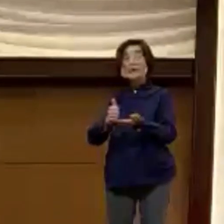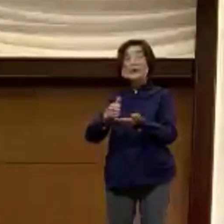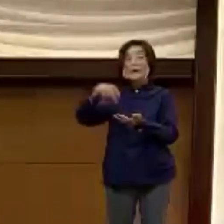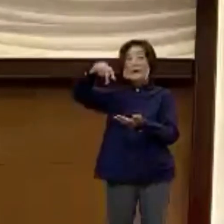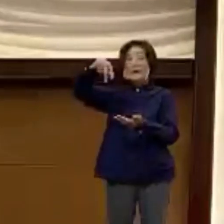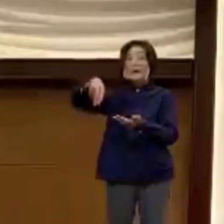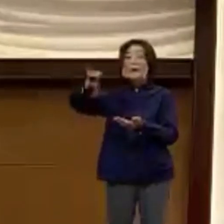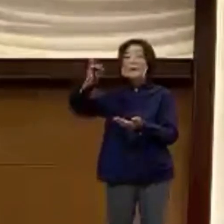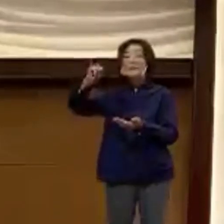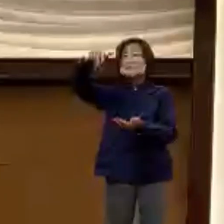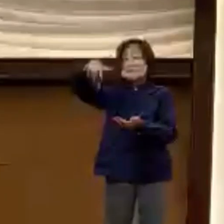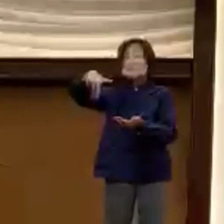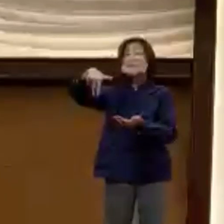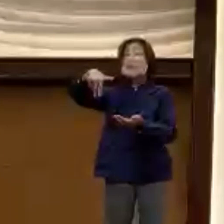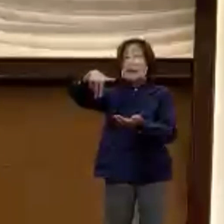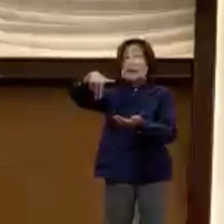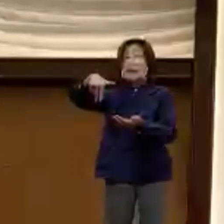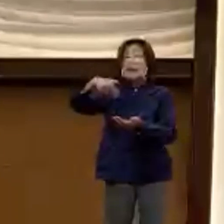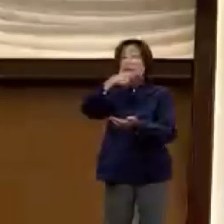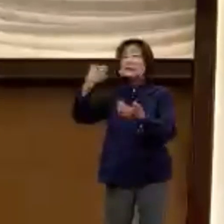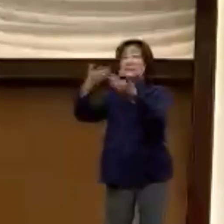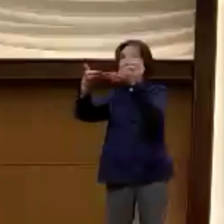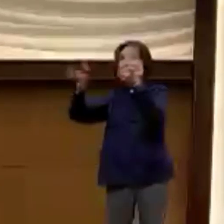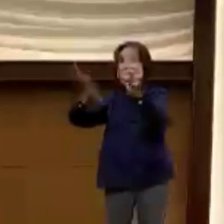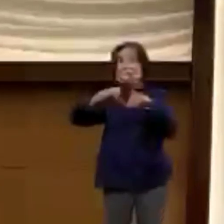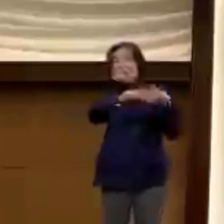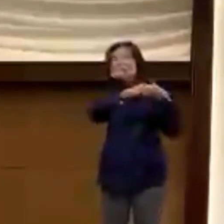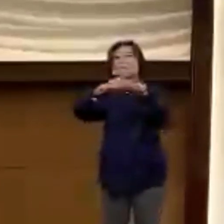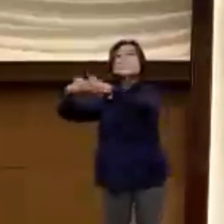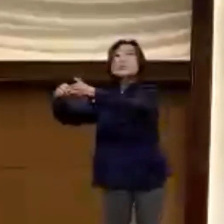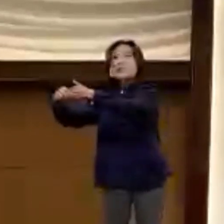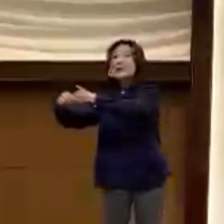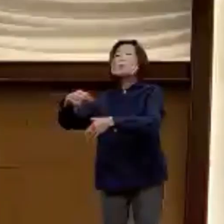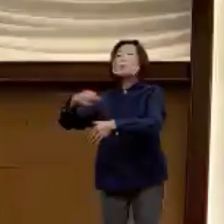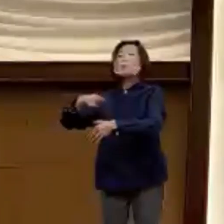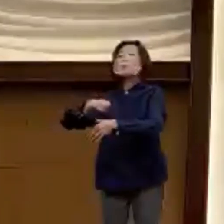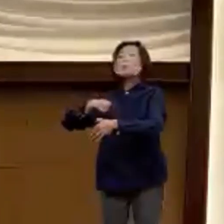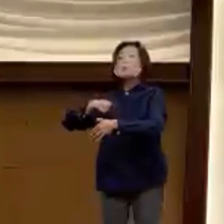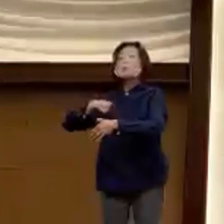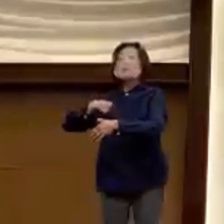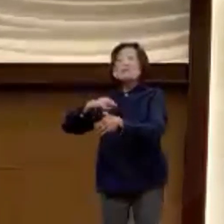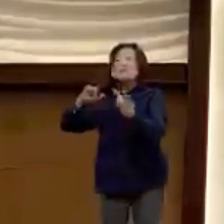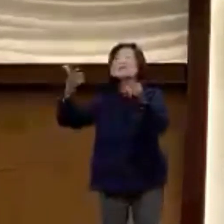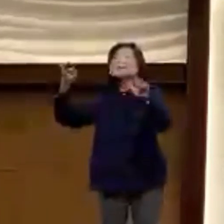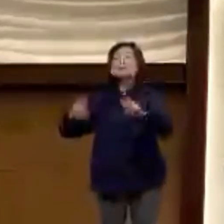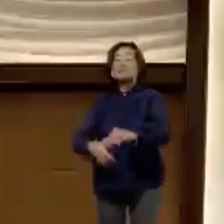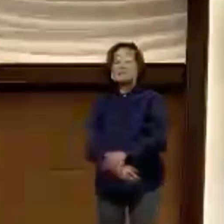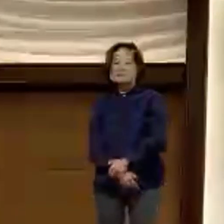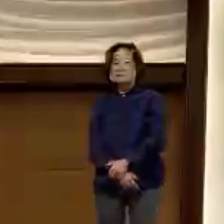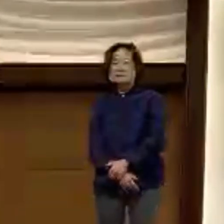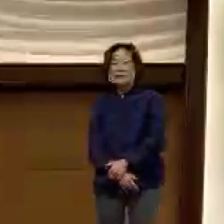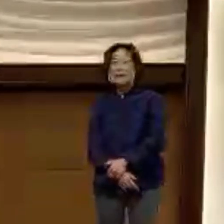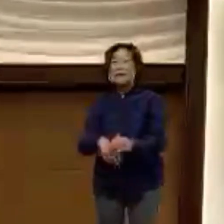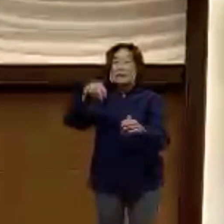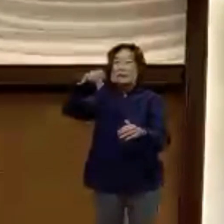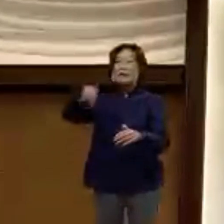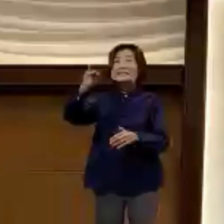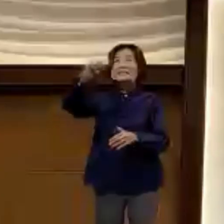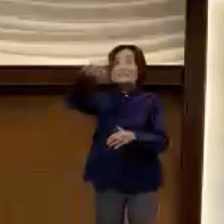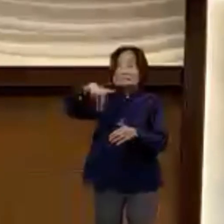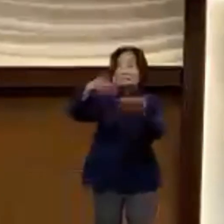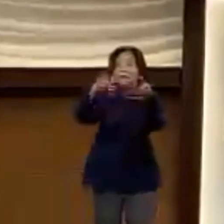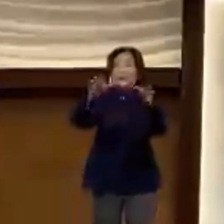ナチスから共産党員が連れて行かれた。自分は共産党でなかったかと思っていた。ナチス